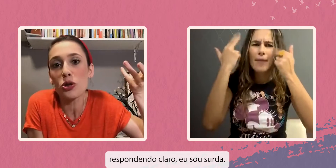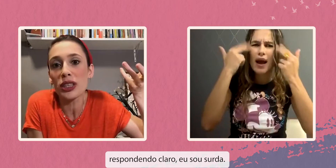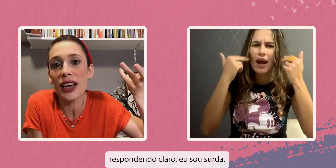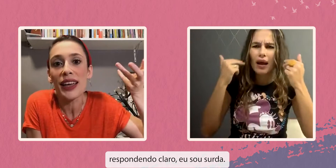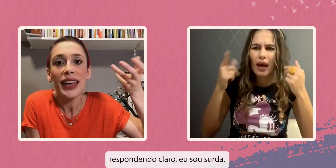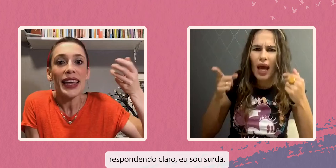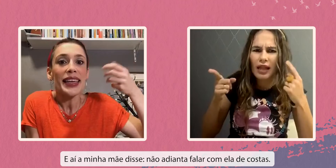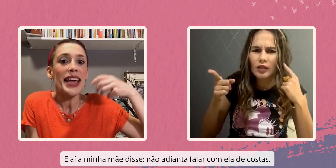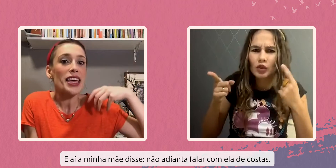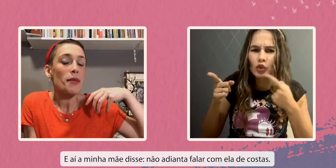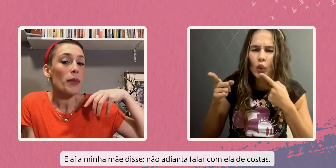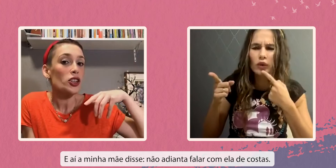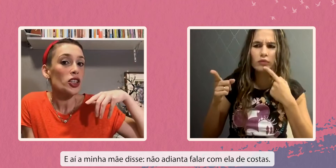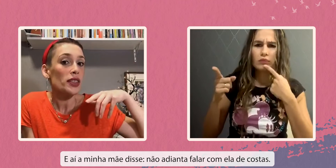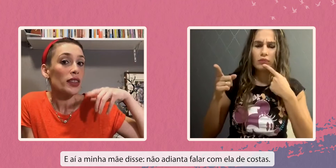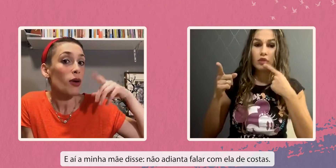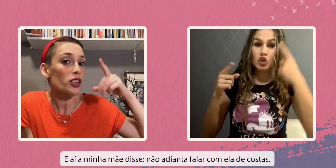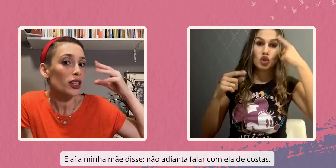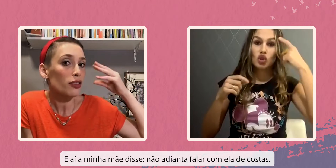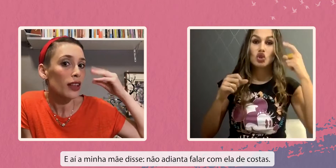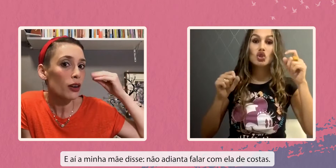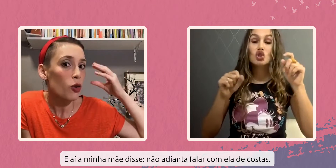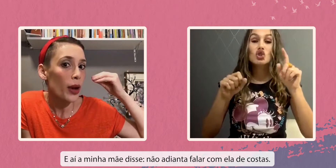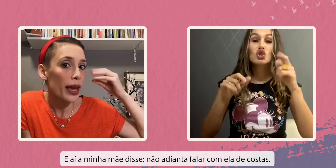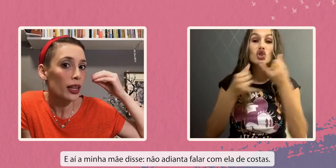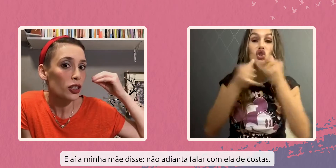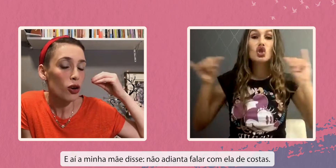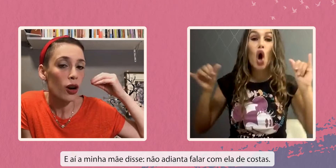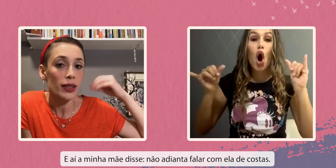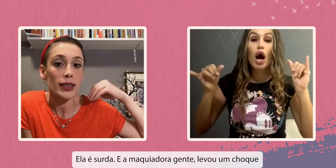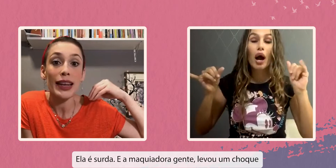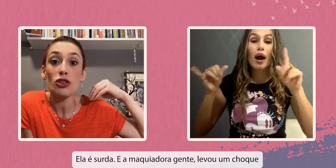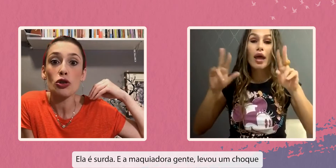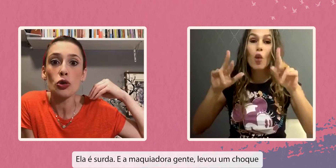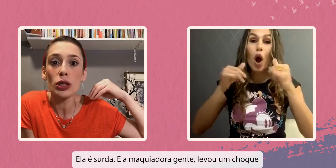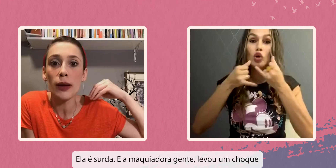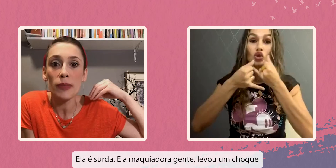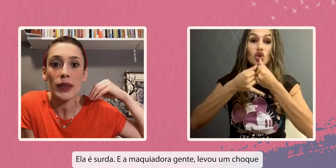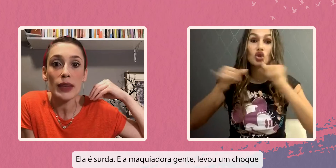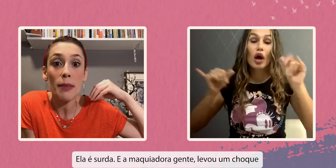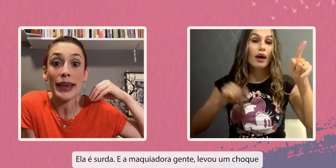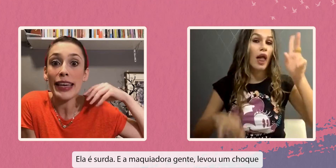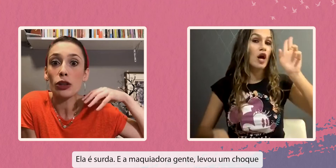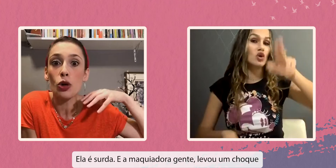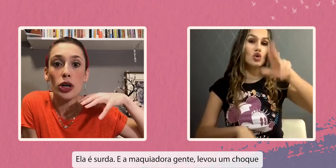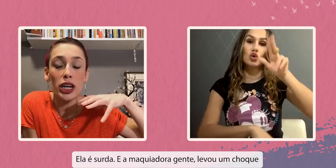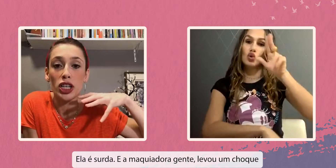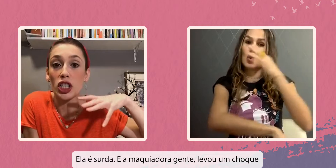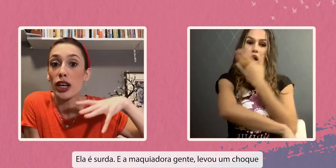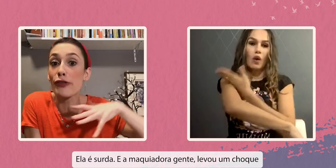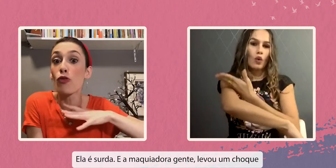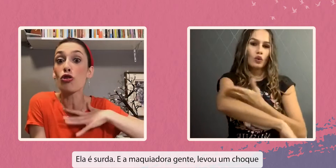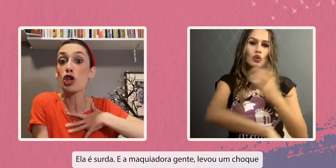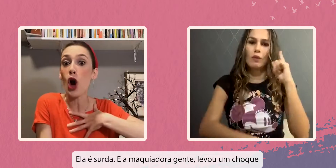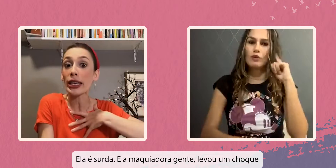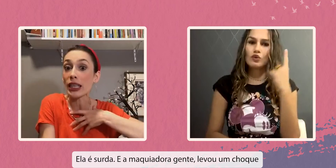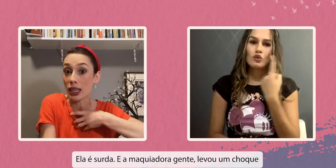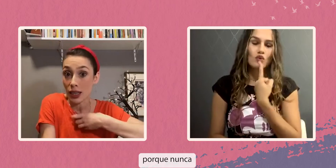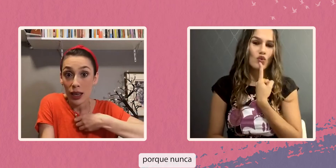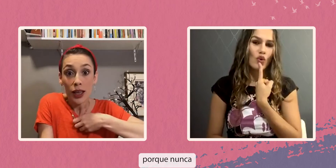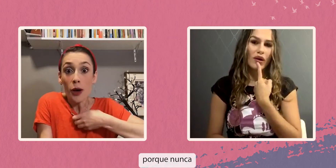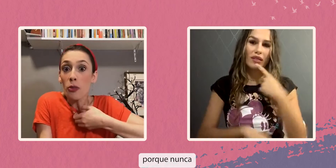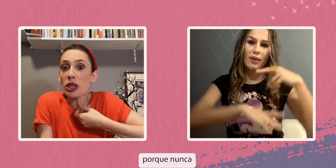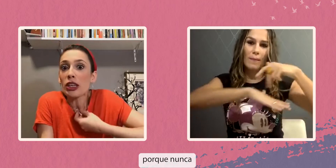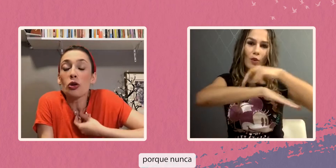sou surda. E aí a minha mãe disse, não adianta falar com ela de costas, ela é surda. E a maquiadora, gente, levou um